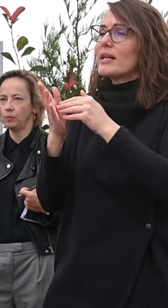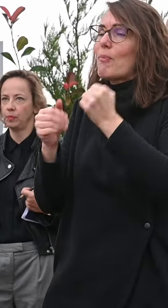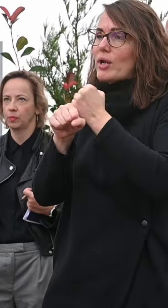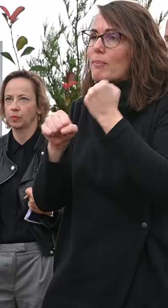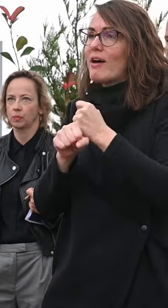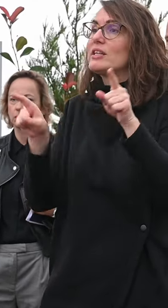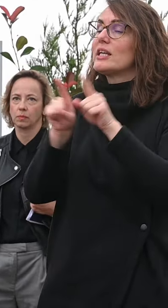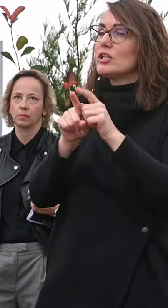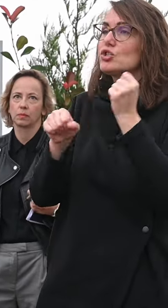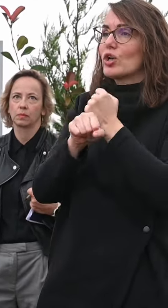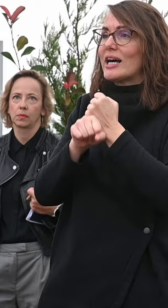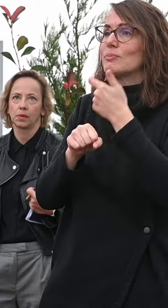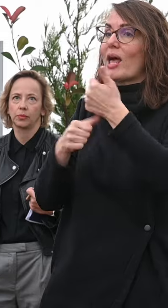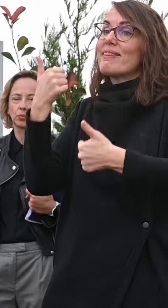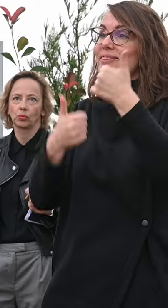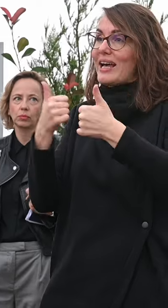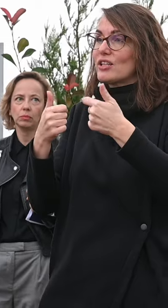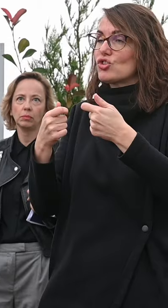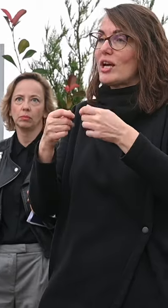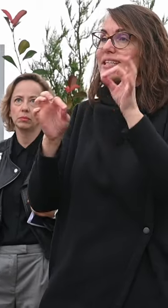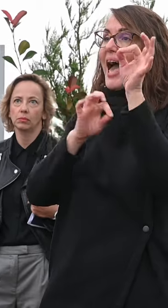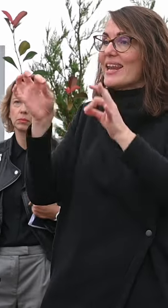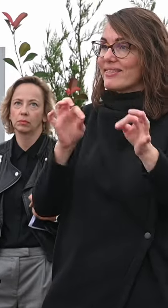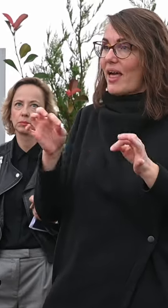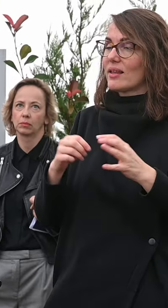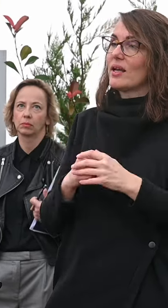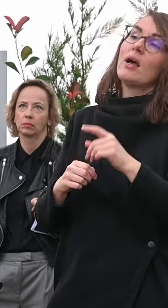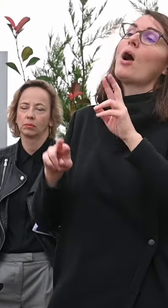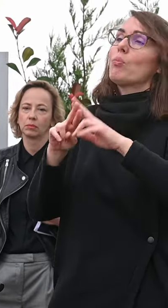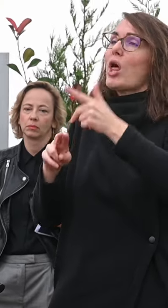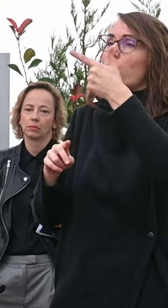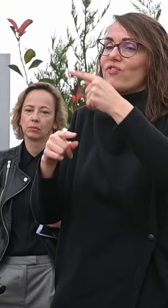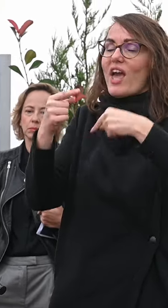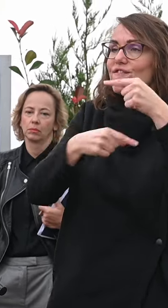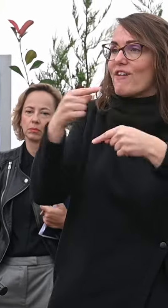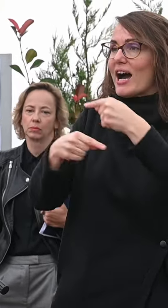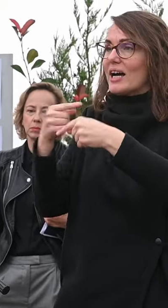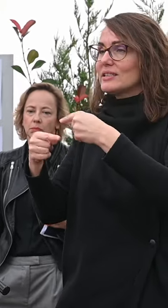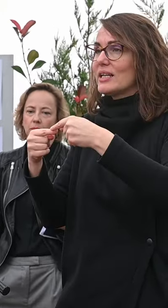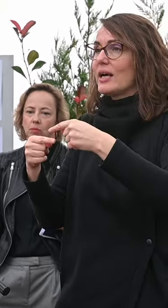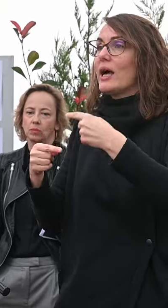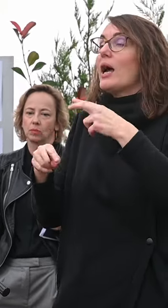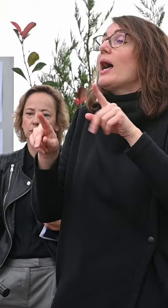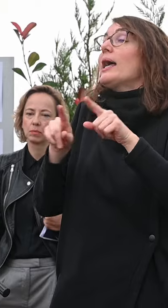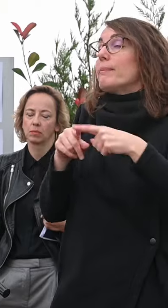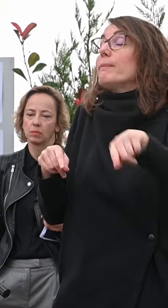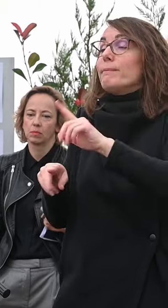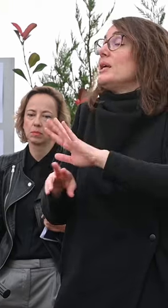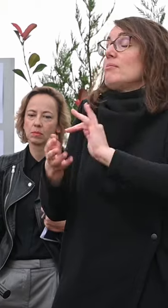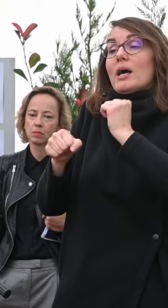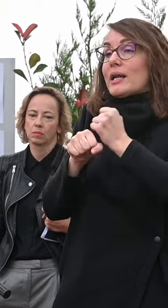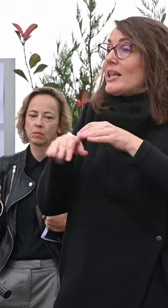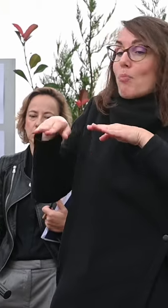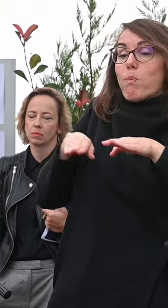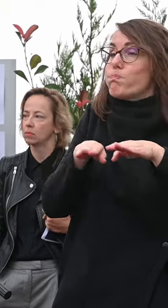tako javno arhitektonsko-urbanistički natječaj koji će vjerojatno ići u dvije faze, kako bi se vidjelo idejno rješenje na sami stadion, tako da mi sve radimo